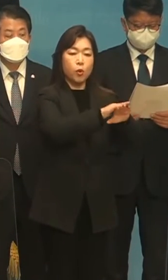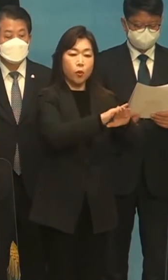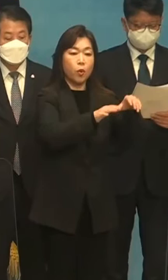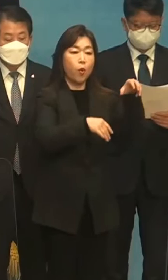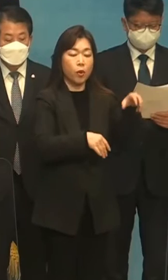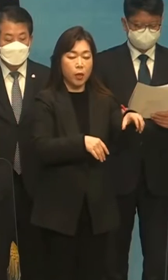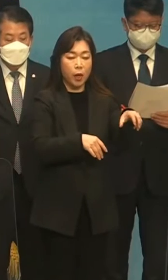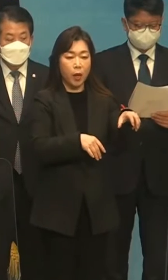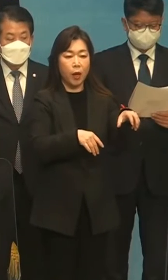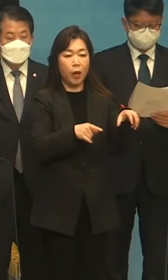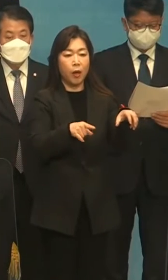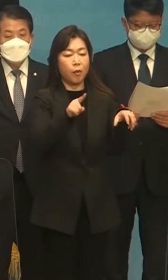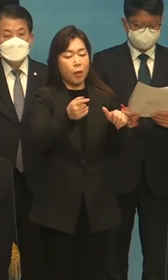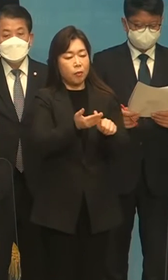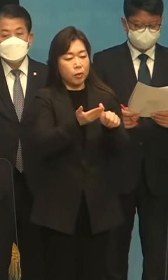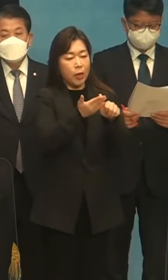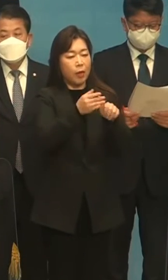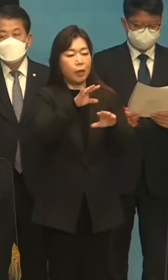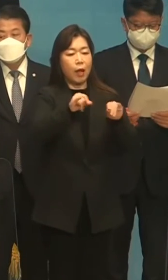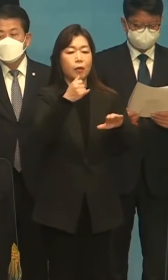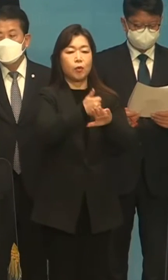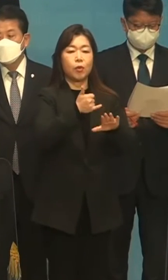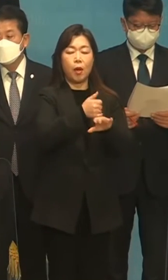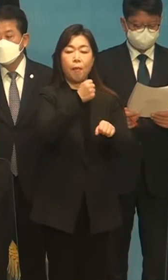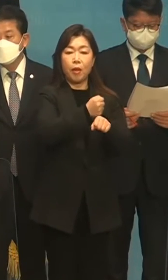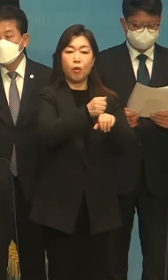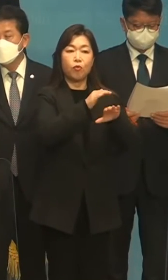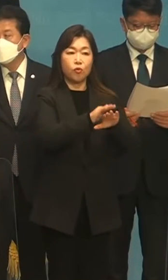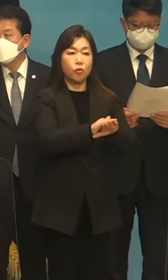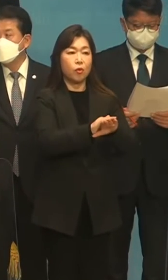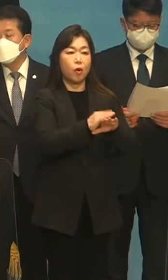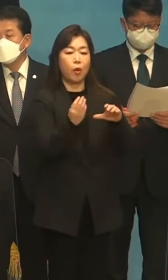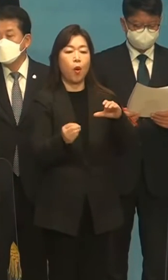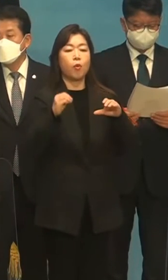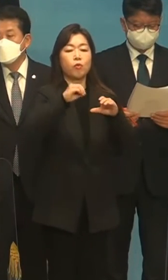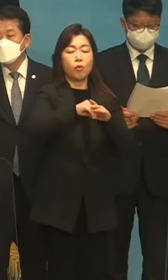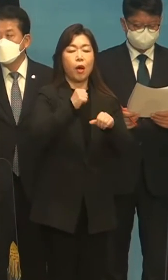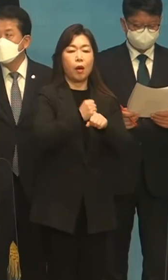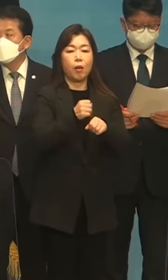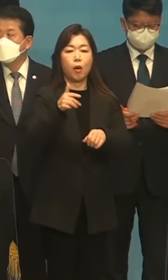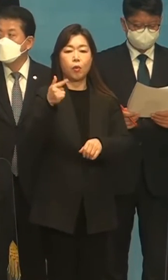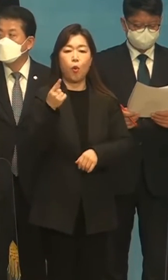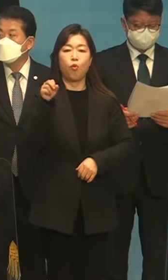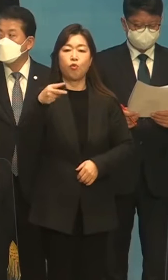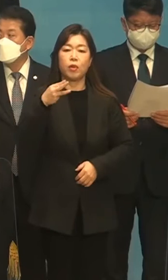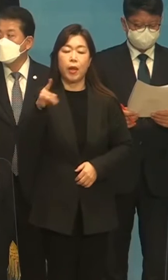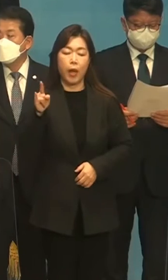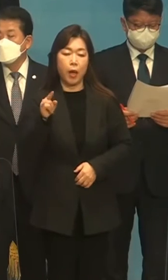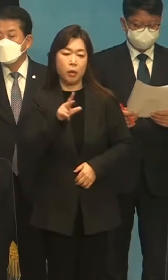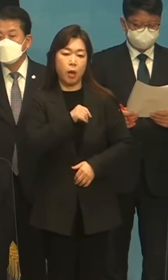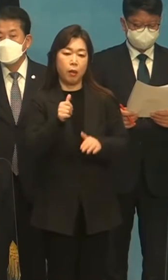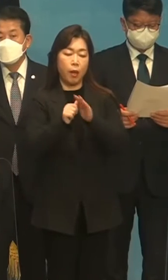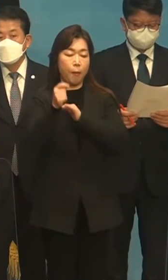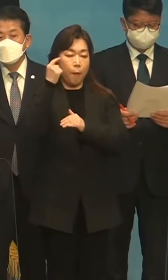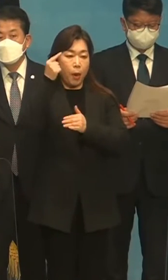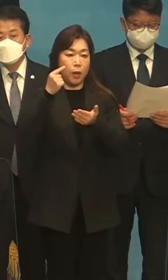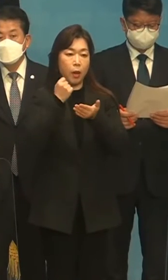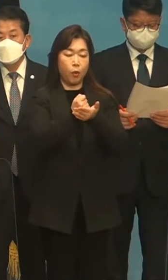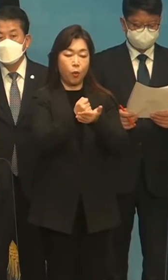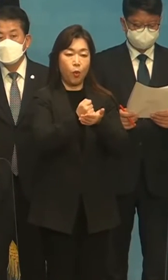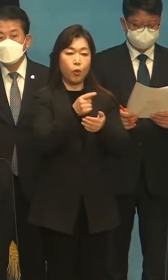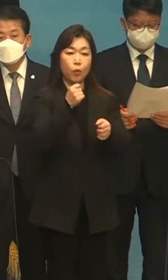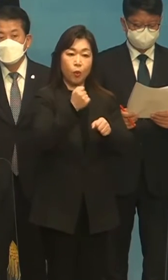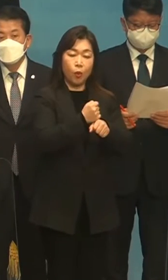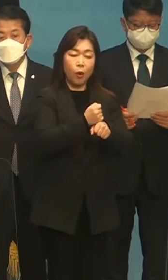보존지에 공약물 생산용 토지 등을 추가하는 내용의 노웅래 의원 대표 발의 전통사찰의 보존